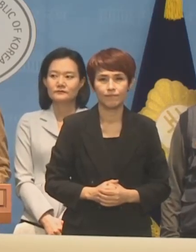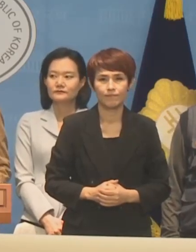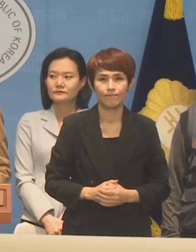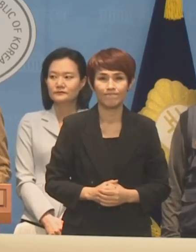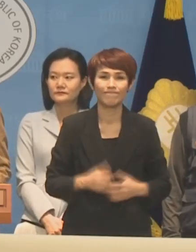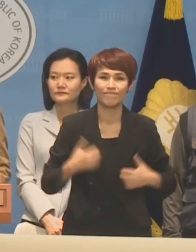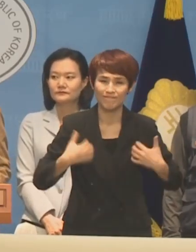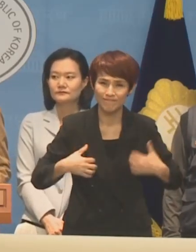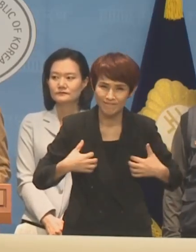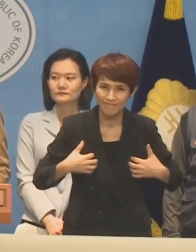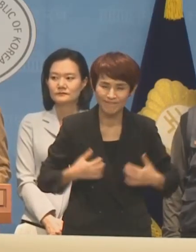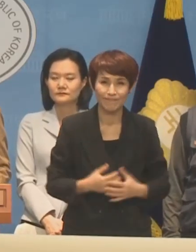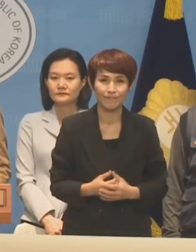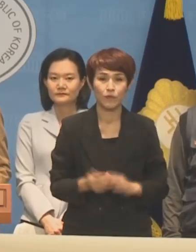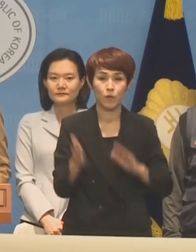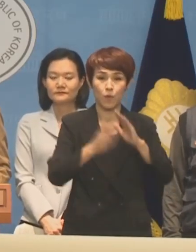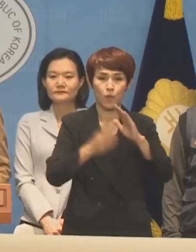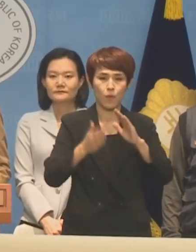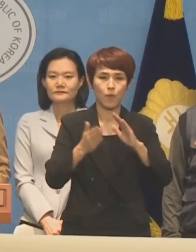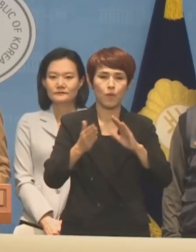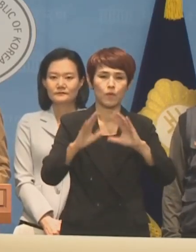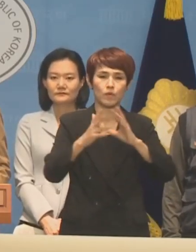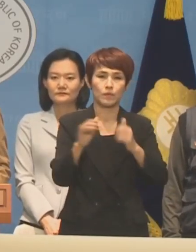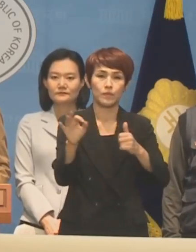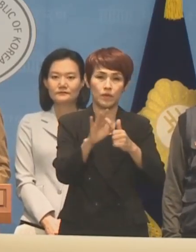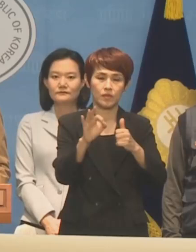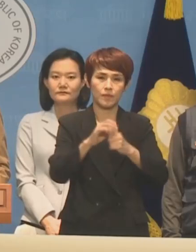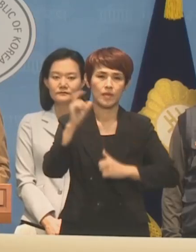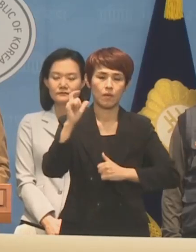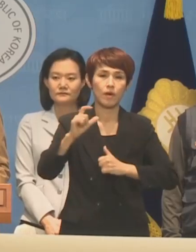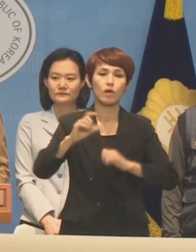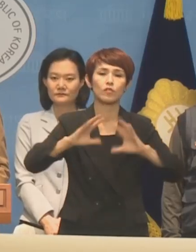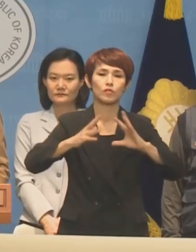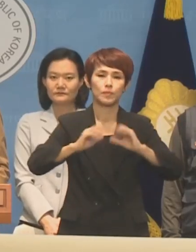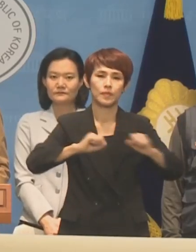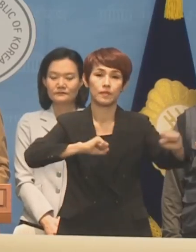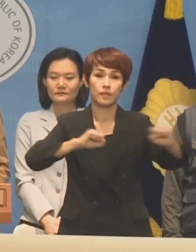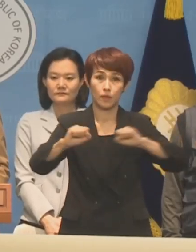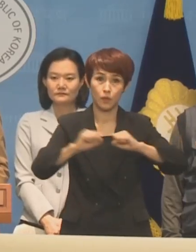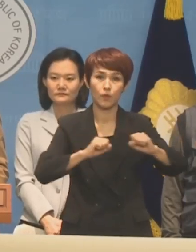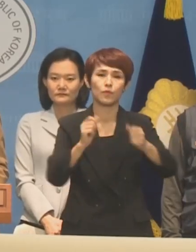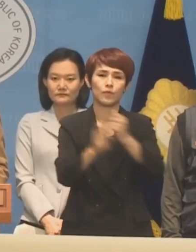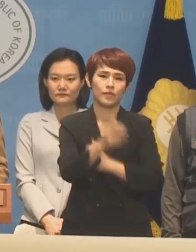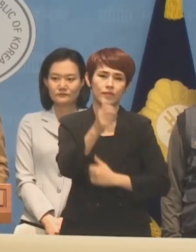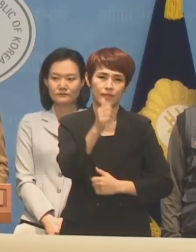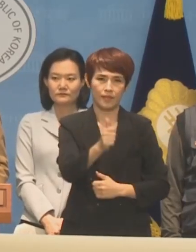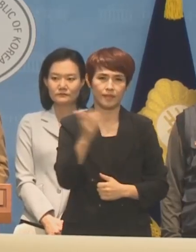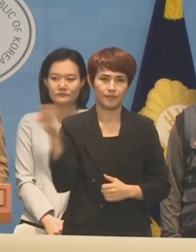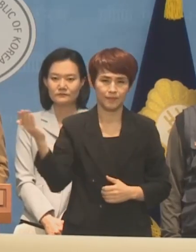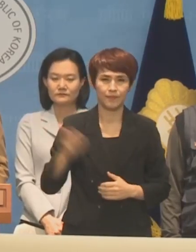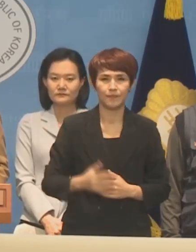예, 반갑습니다. 공적연금 강화 국민행동의 정용건 공동집행위원장입니다.